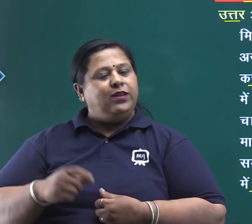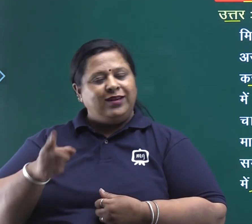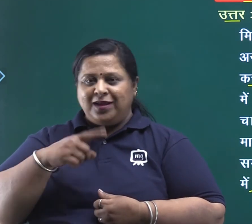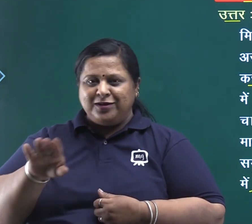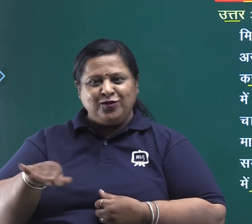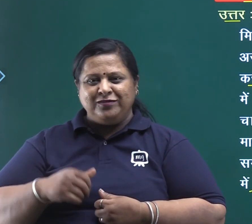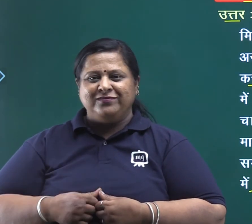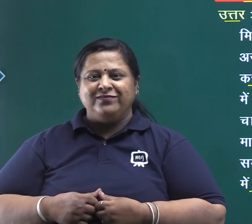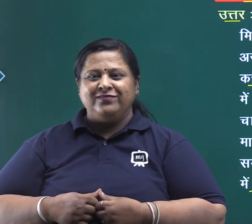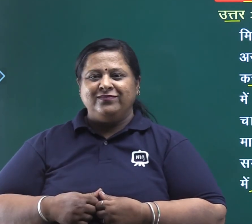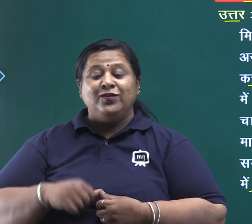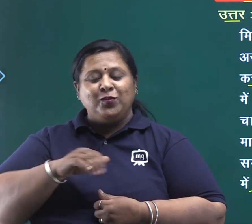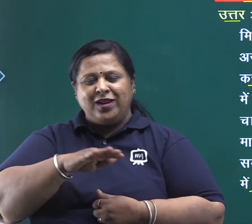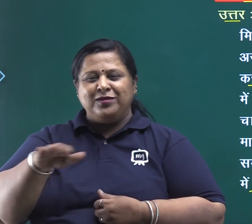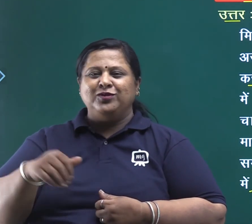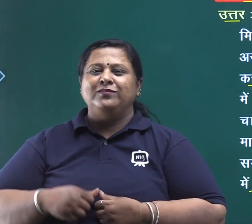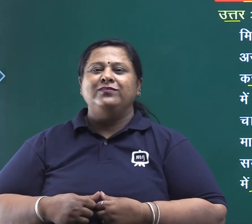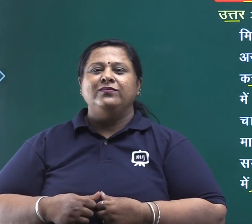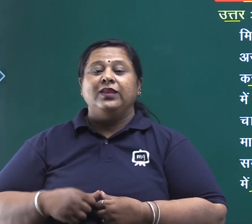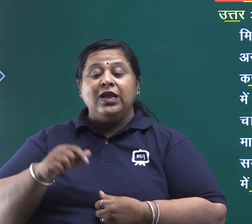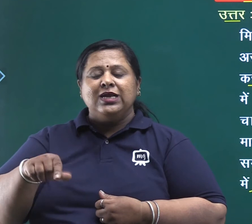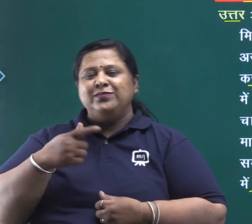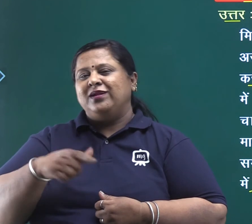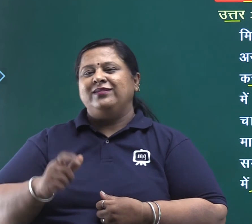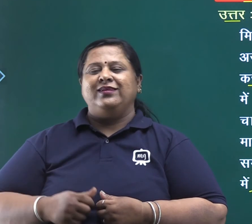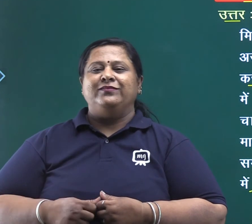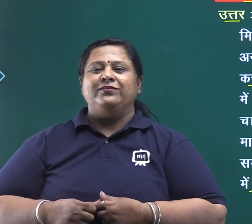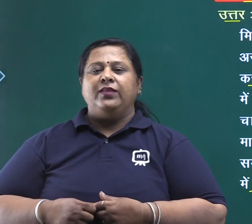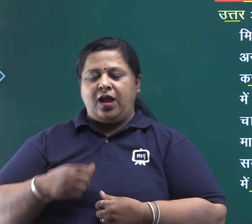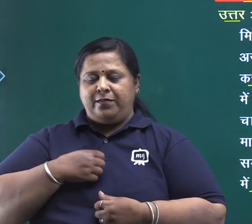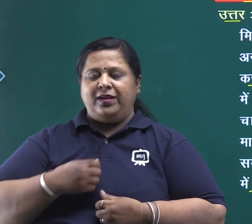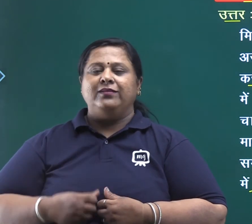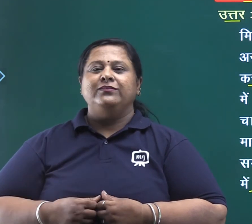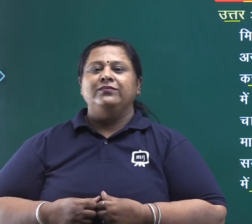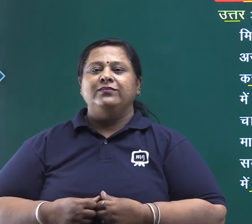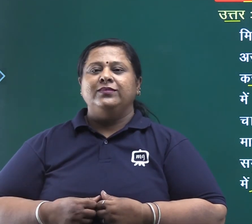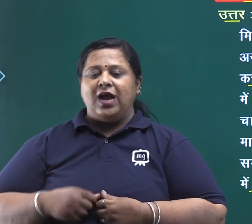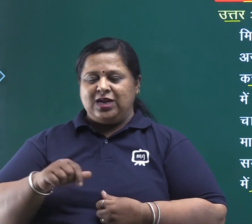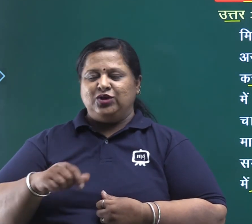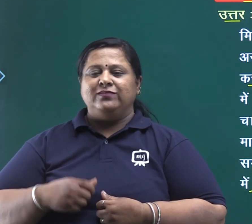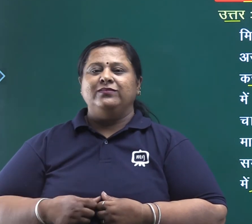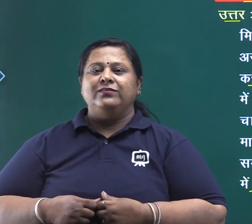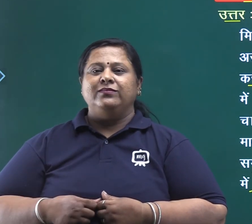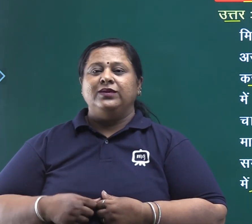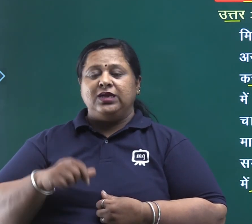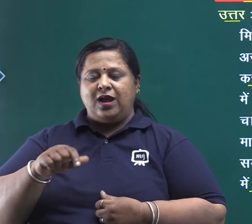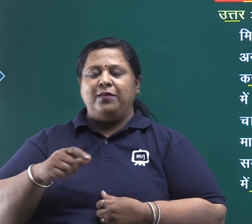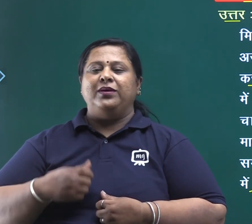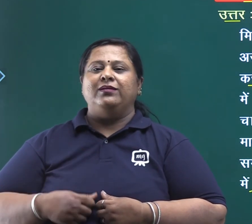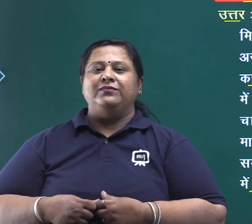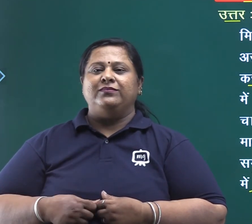है बच्चों। तो प्यारे बच्चों, इस प्रकार से हमने आज यहाँ